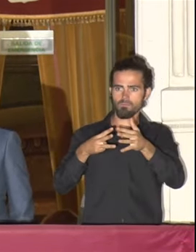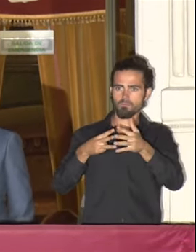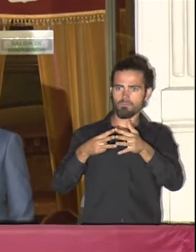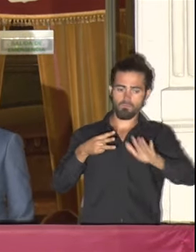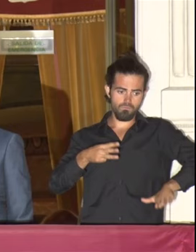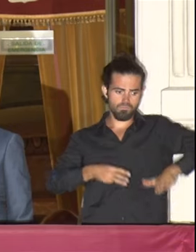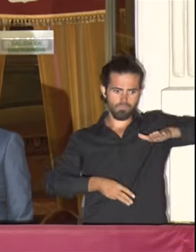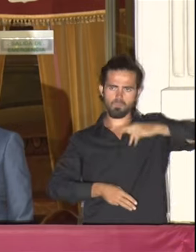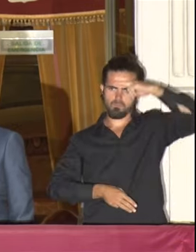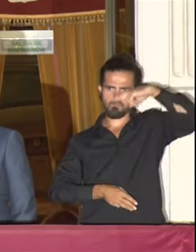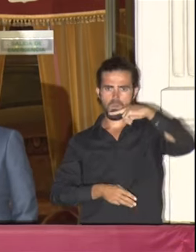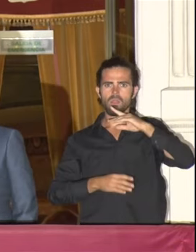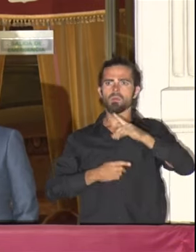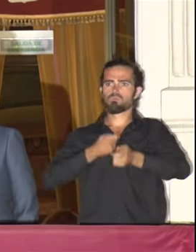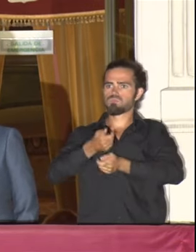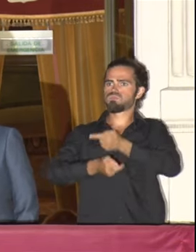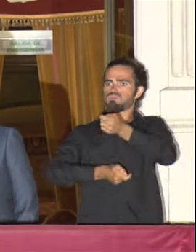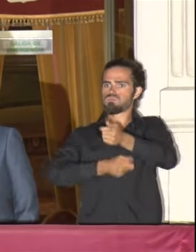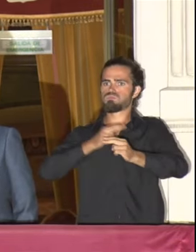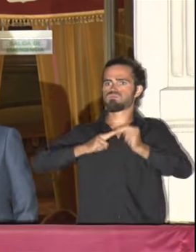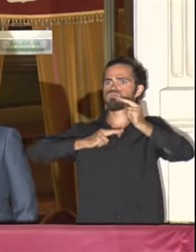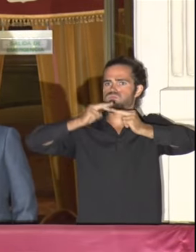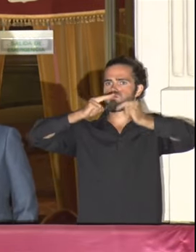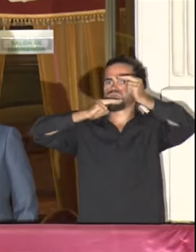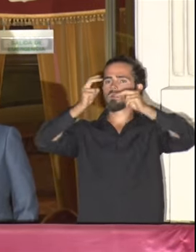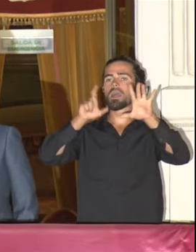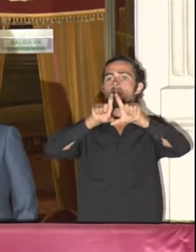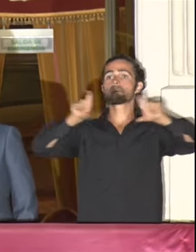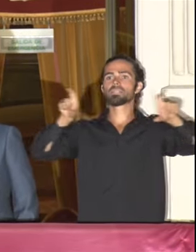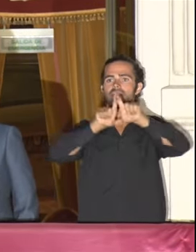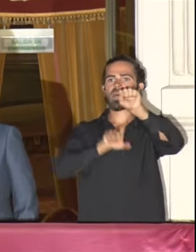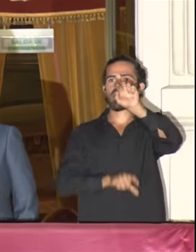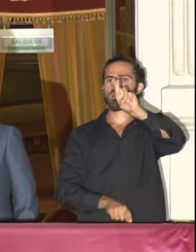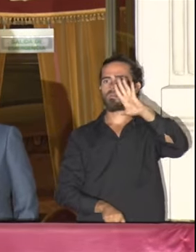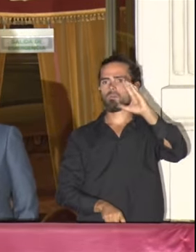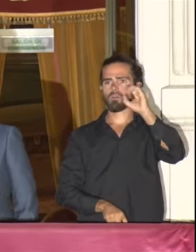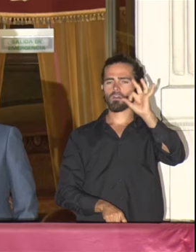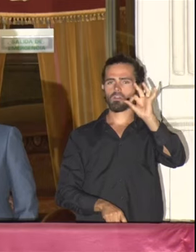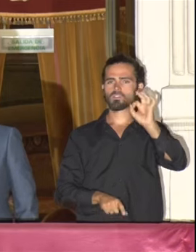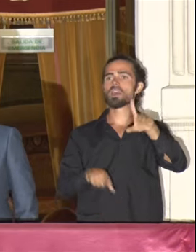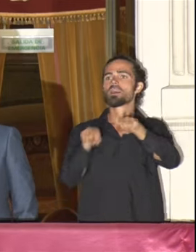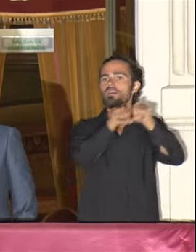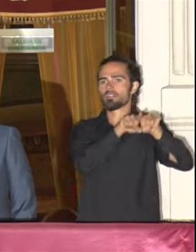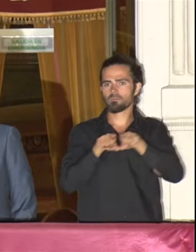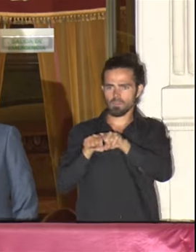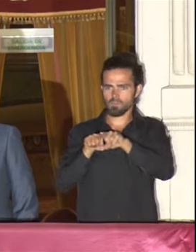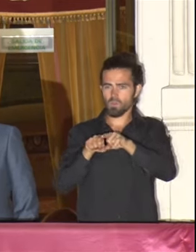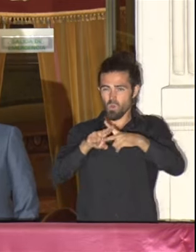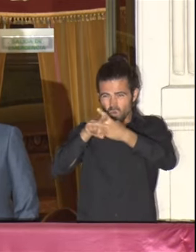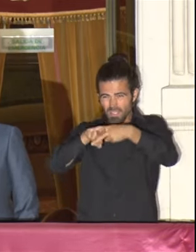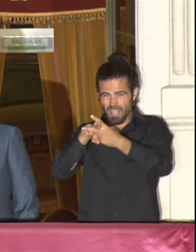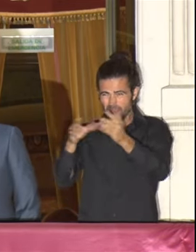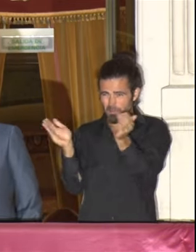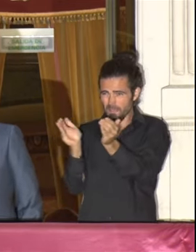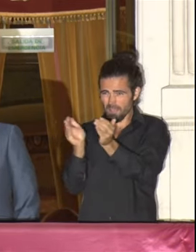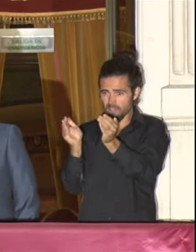es actualmente la empresa Arcos Hermanos. Iba haciendo equipos, iba transformando un taller en